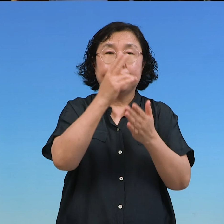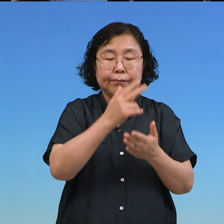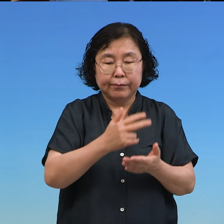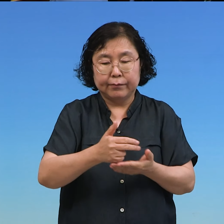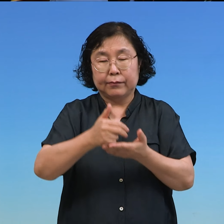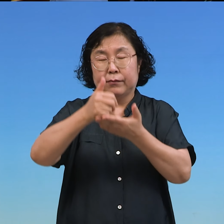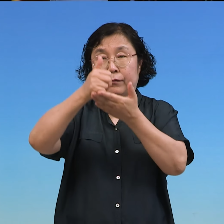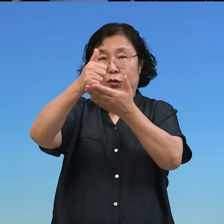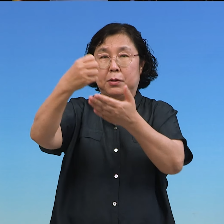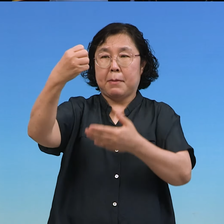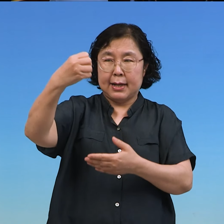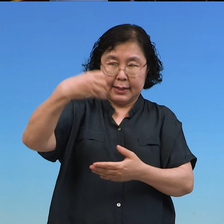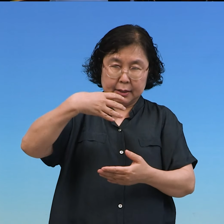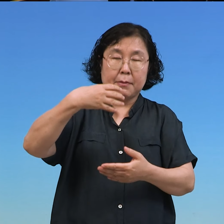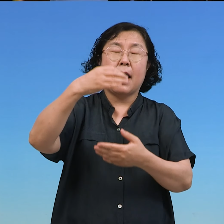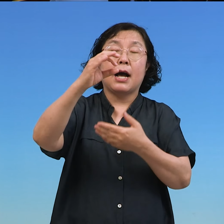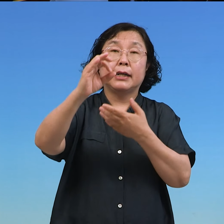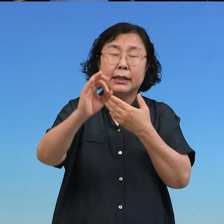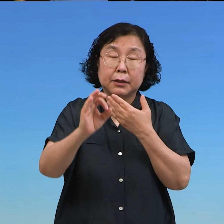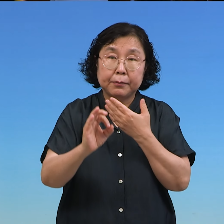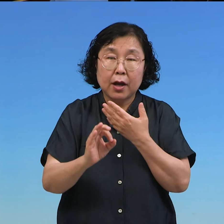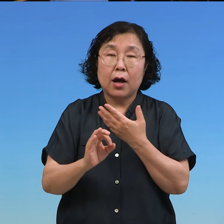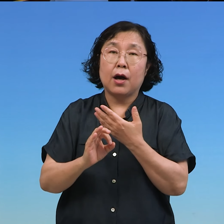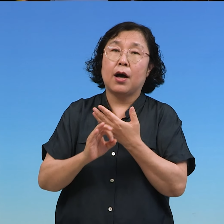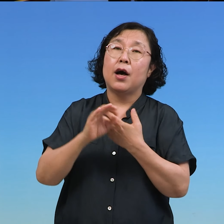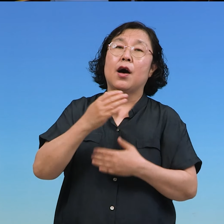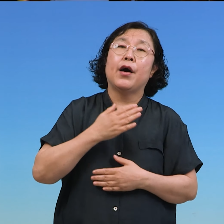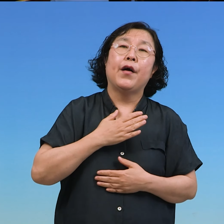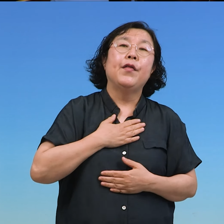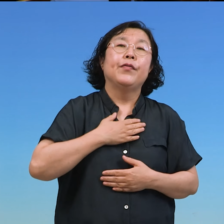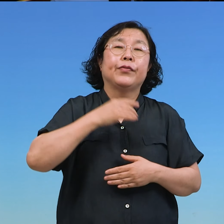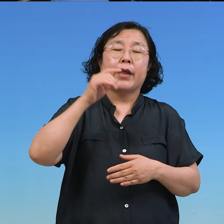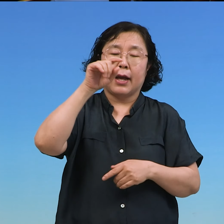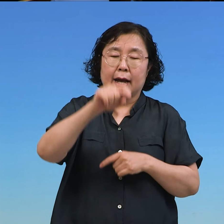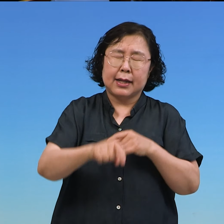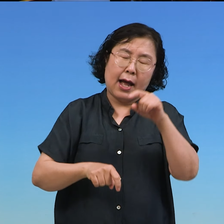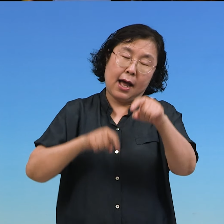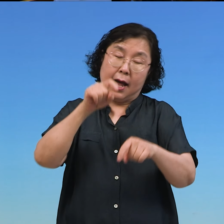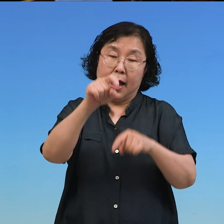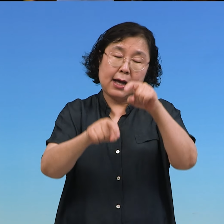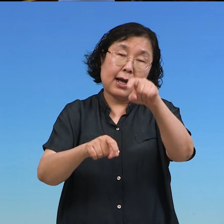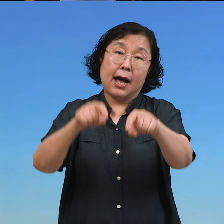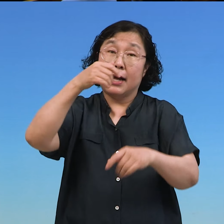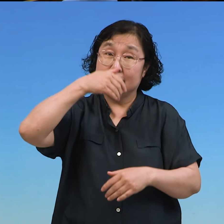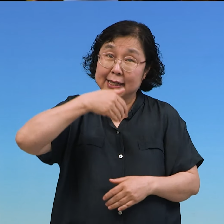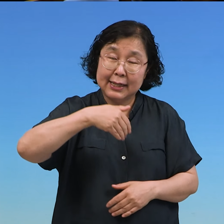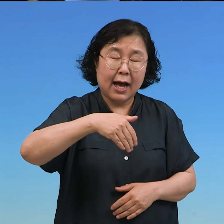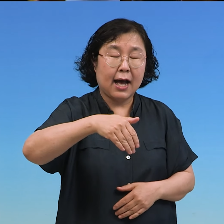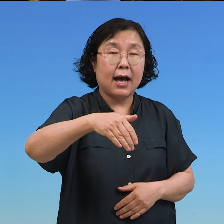주님 말씀하시면 내가 나아가리다